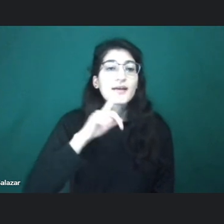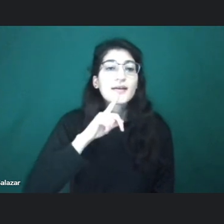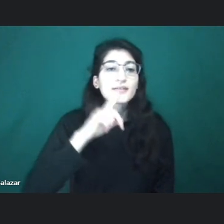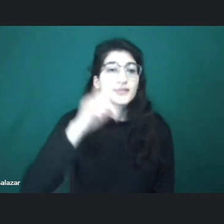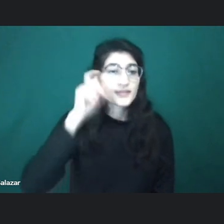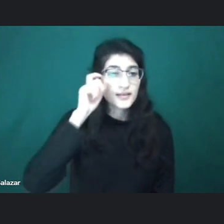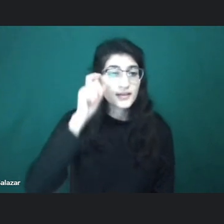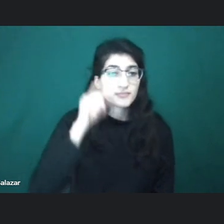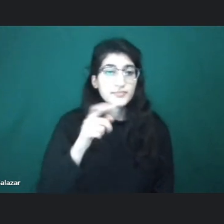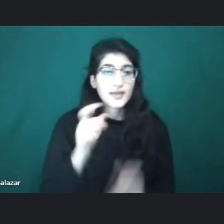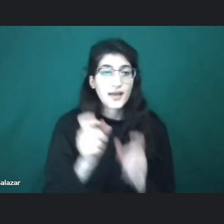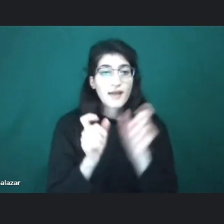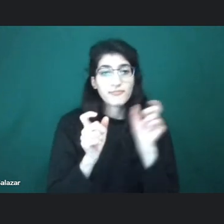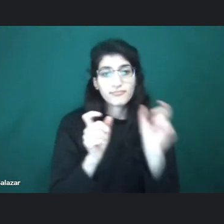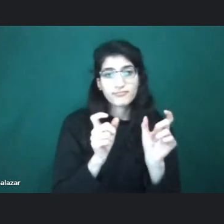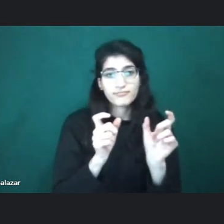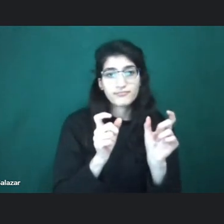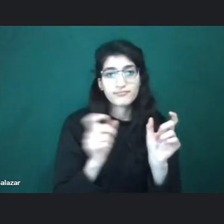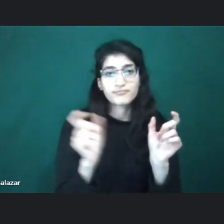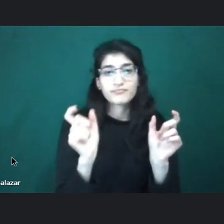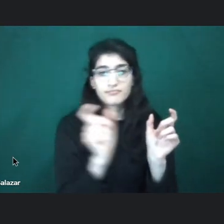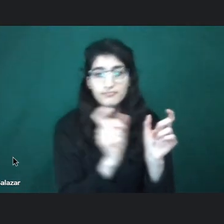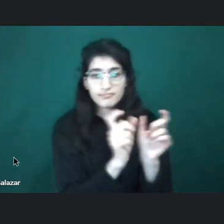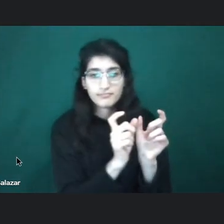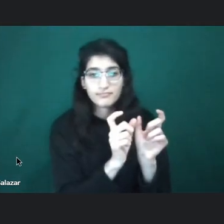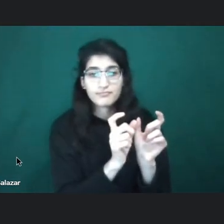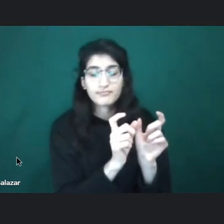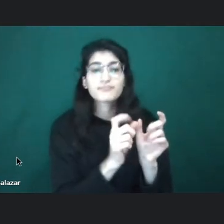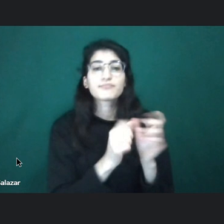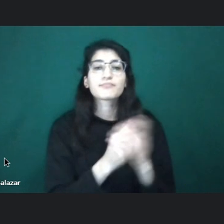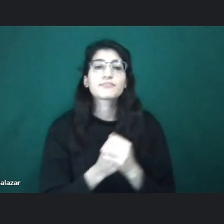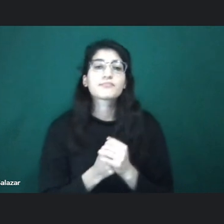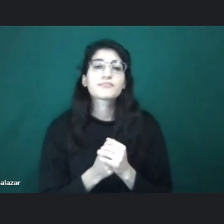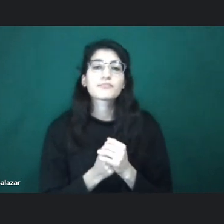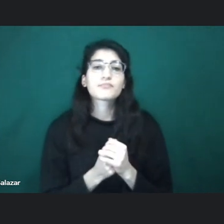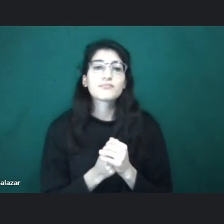sustantivos. ¿Cuáles son las palabras con sufijos acá que tienen?